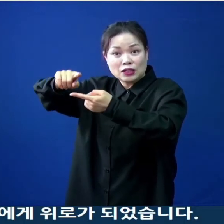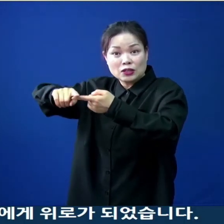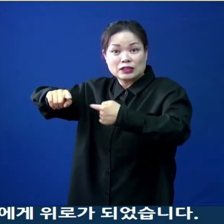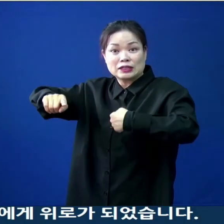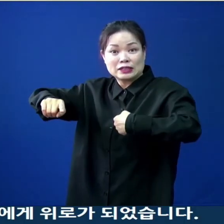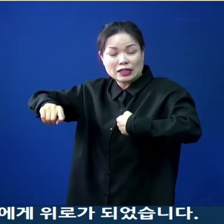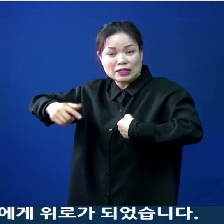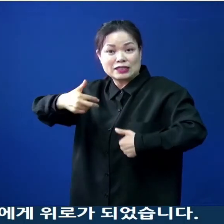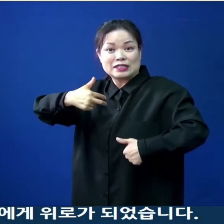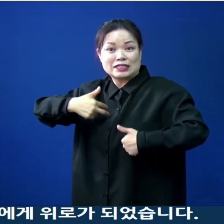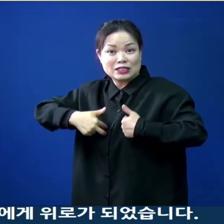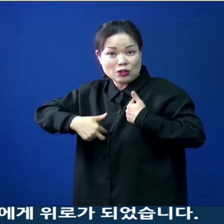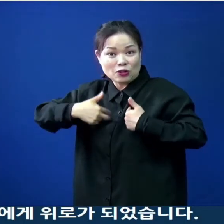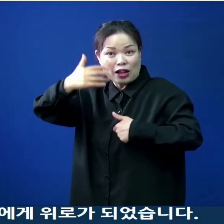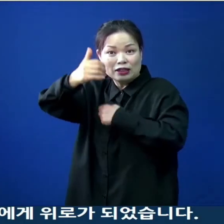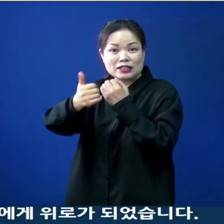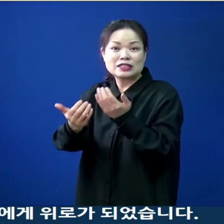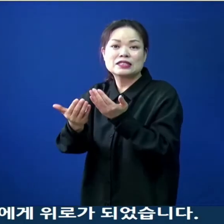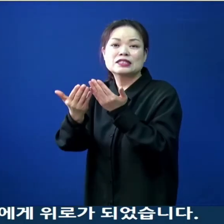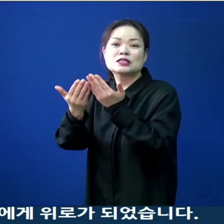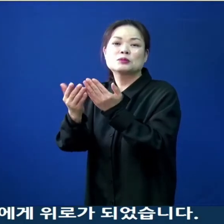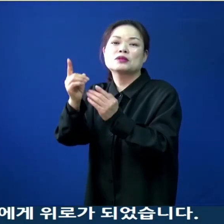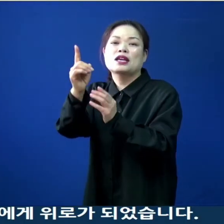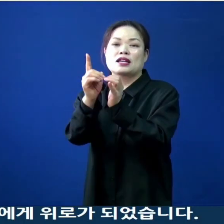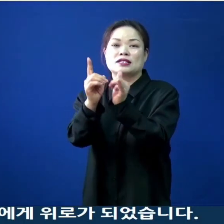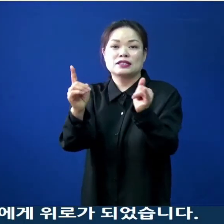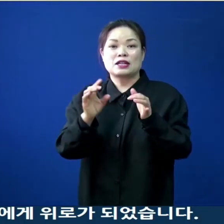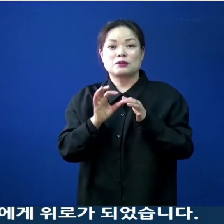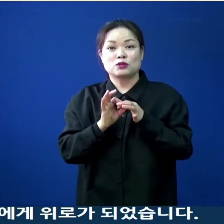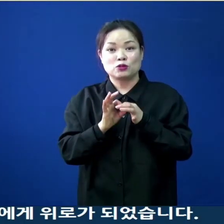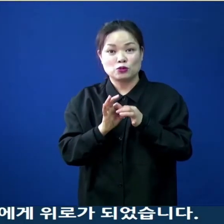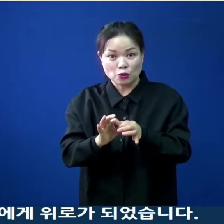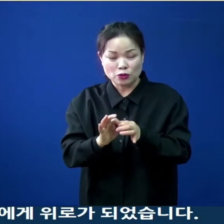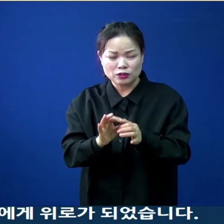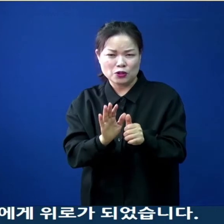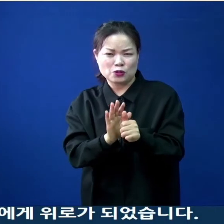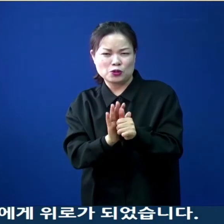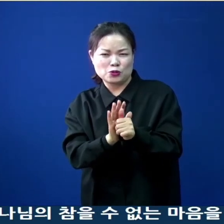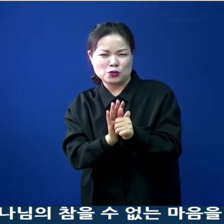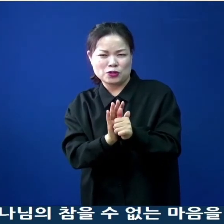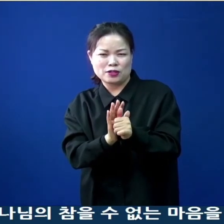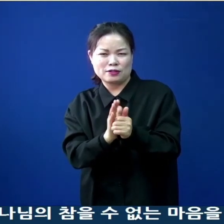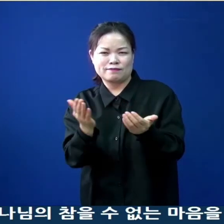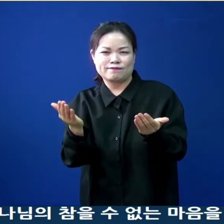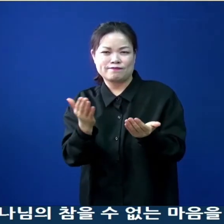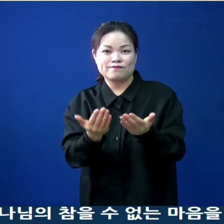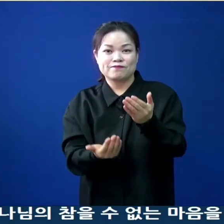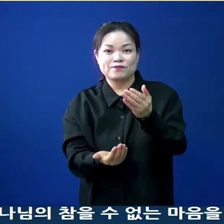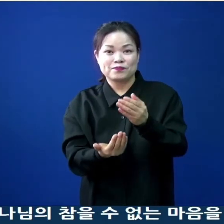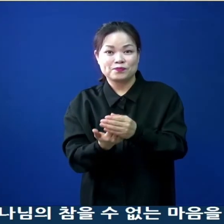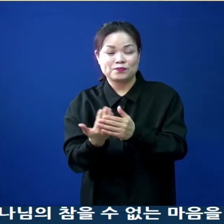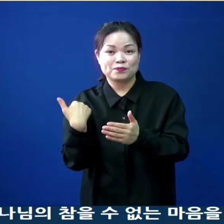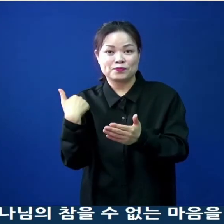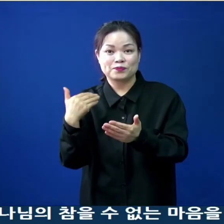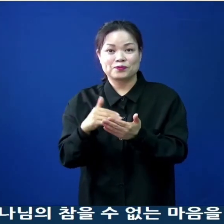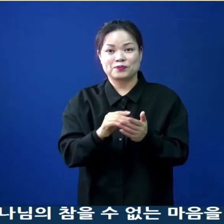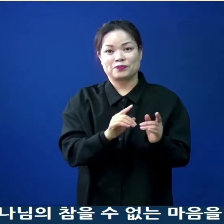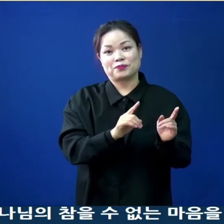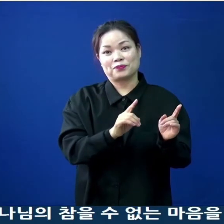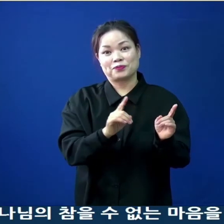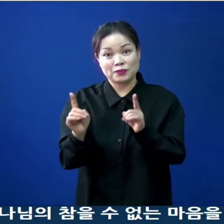자신을 즐거이 하나님께 드리는 그 한 사람을 통해서 위로의 역사가 일어났습니다. 회복의 역사가